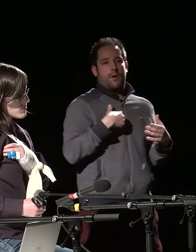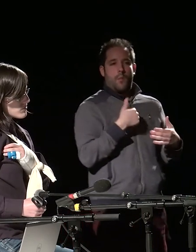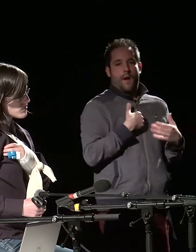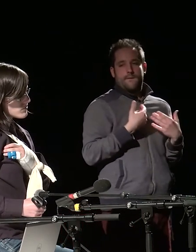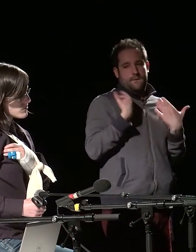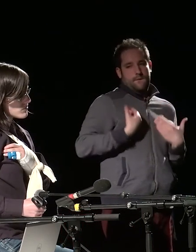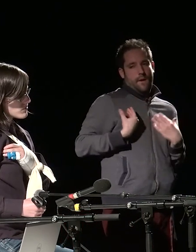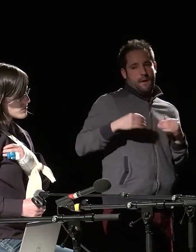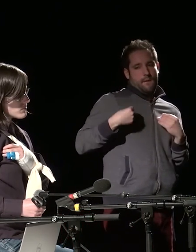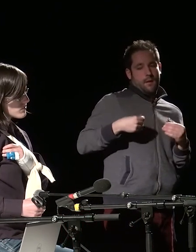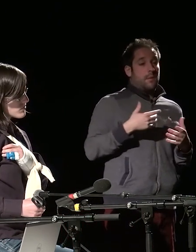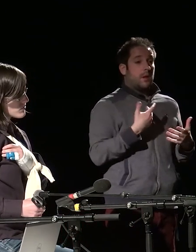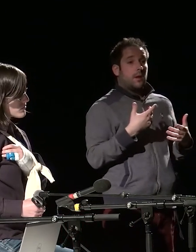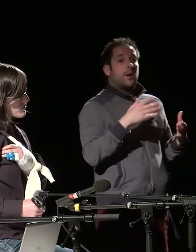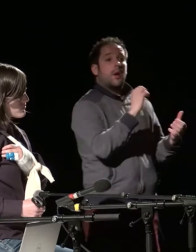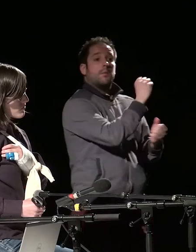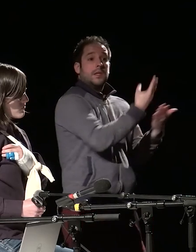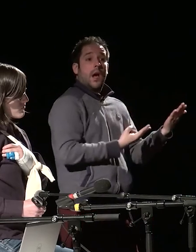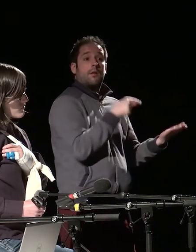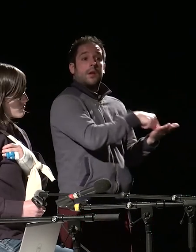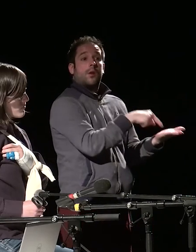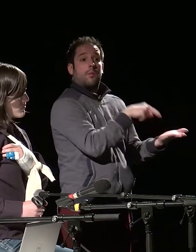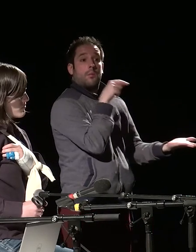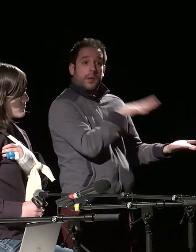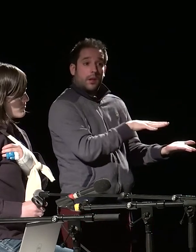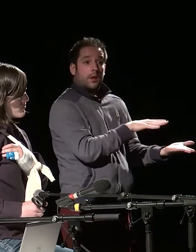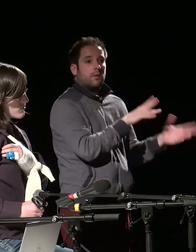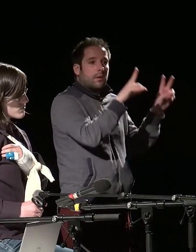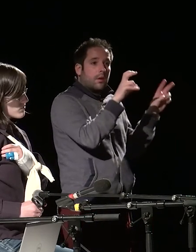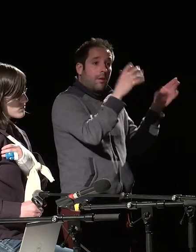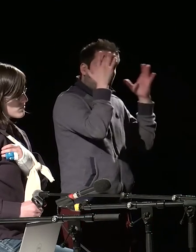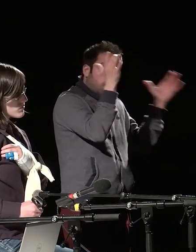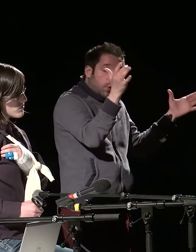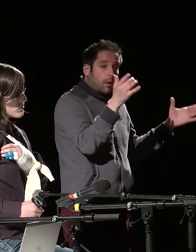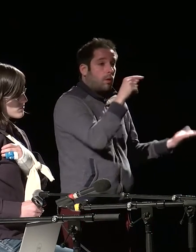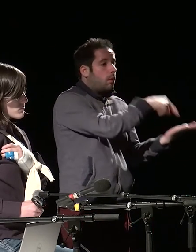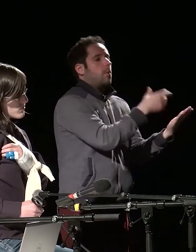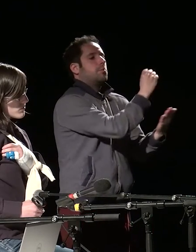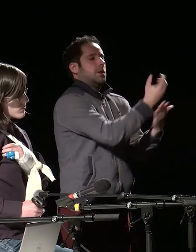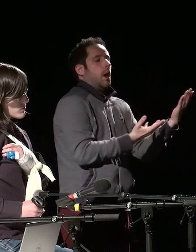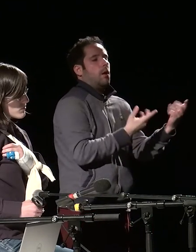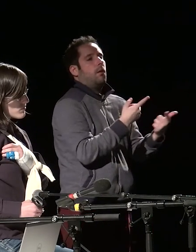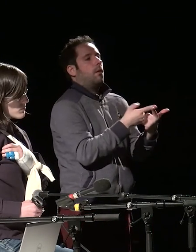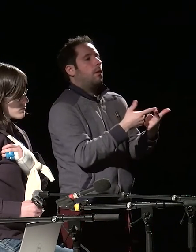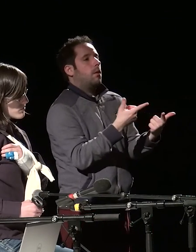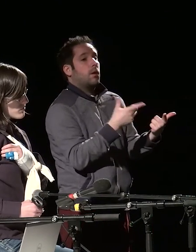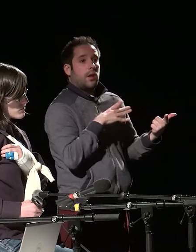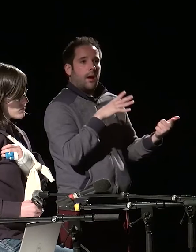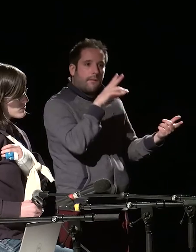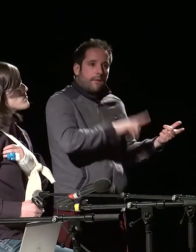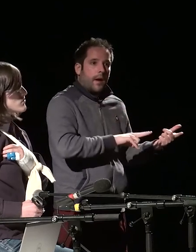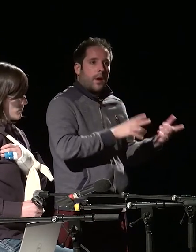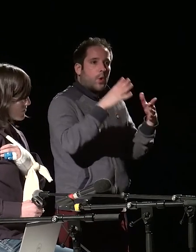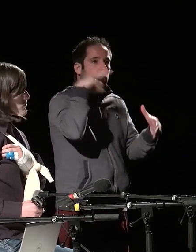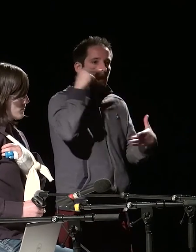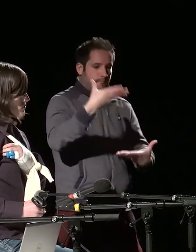hein, mais je pense que des lieux comme Mixar, c'est-à-dire des lieux, entre guillemets, de culture, c'est-à-dire où il y a une réelle appropriation